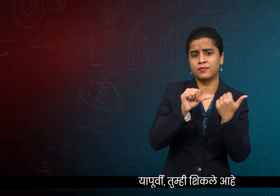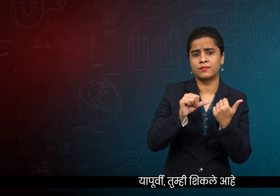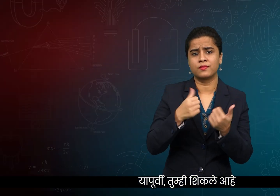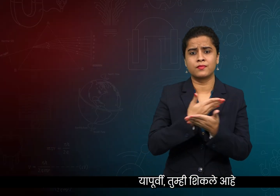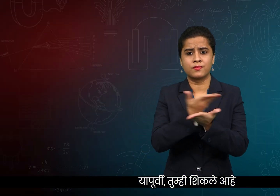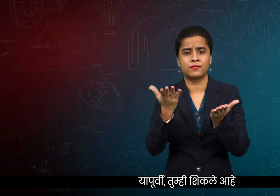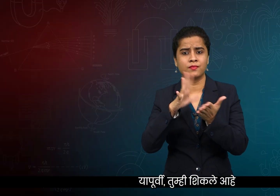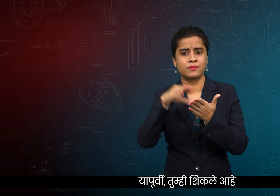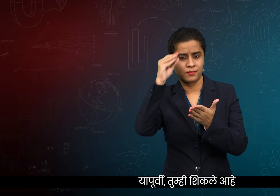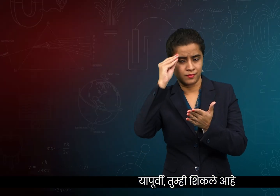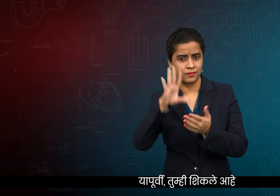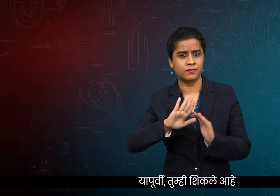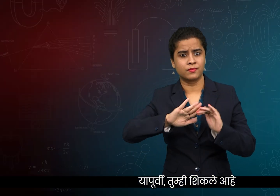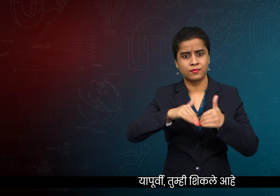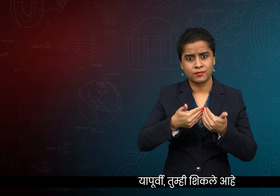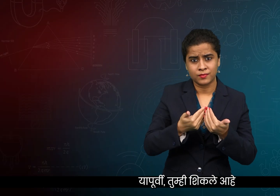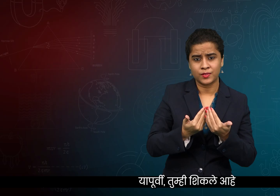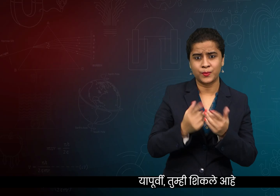यापूर्वी तुम्ही शिकले आहे